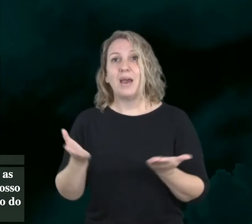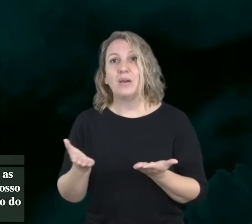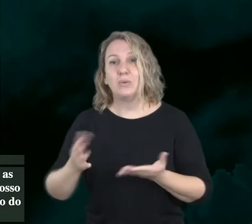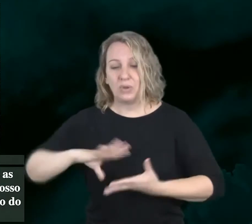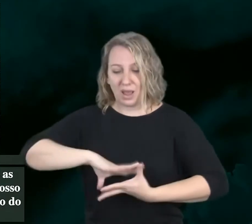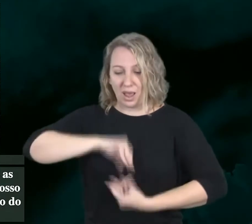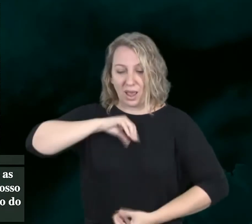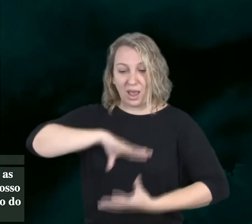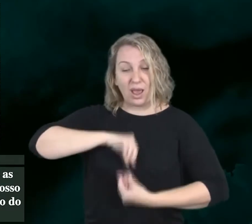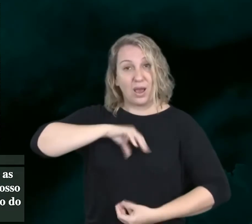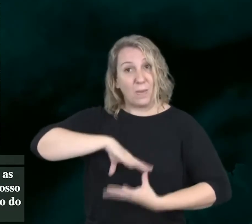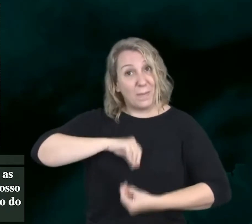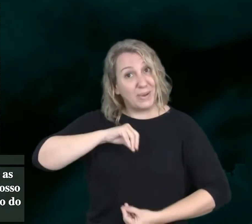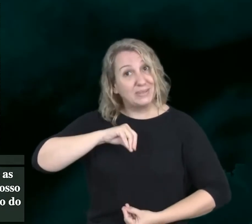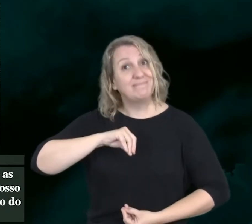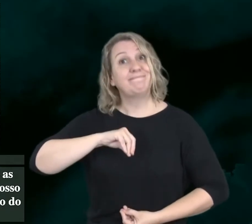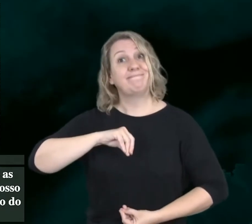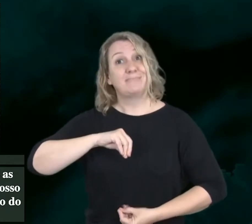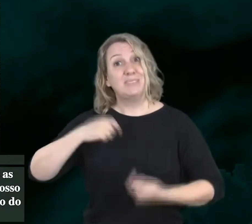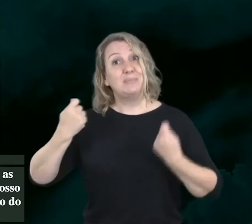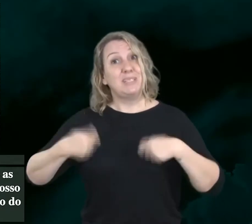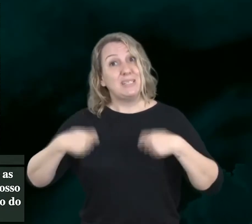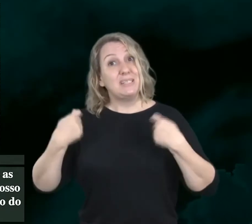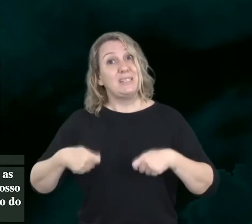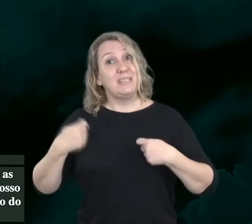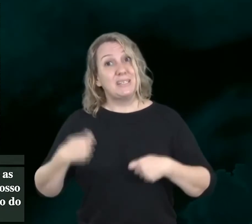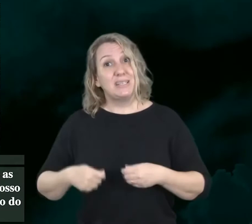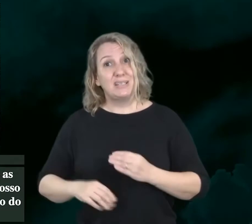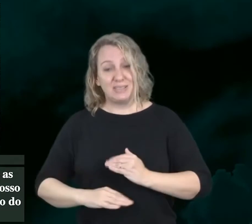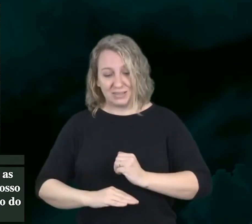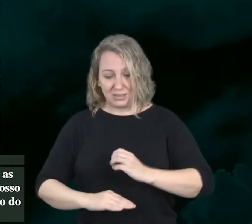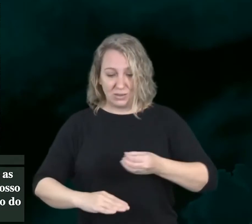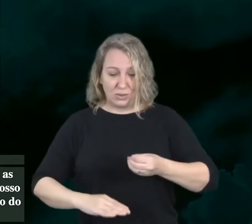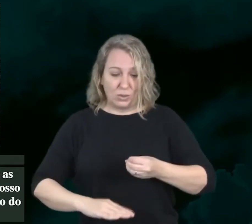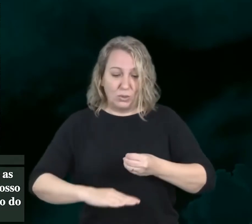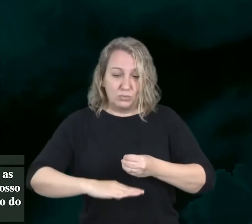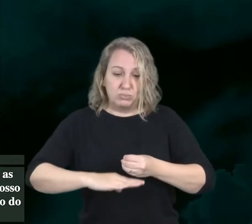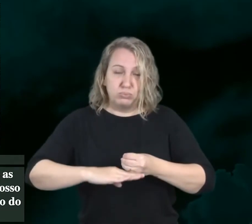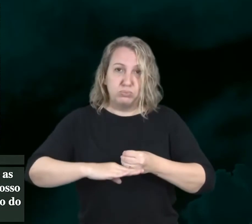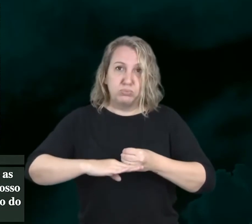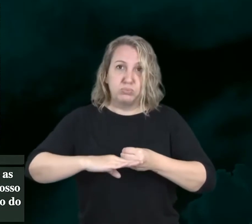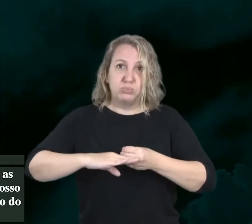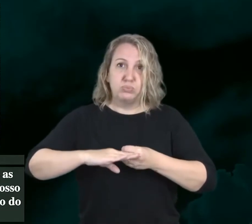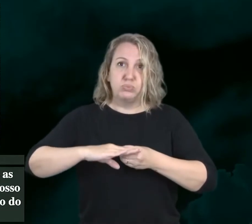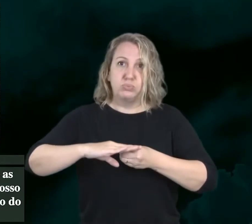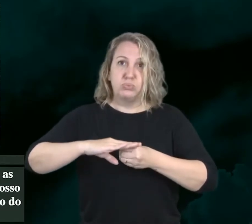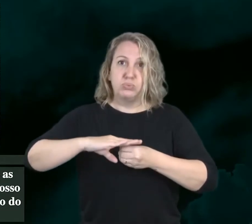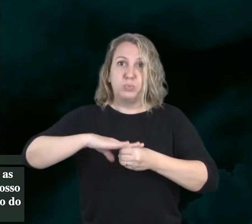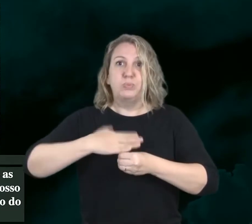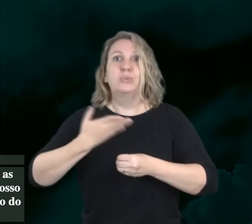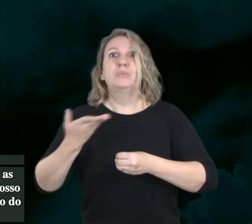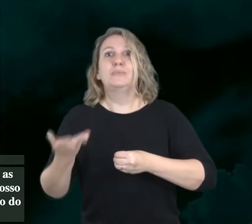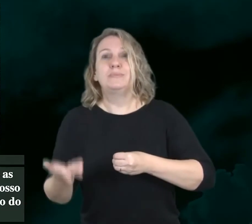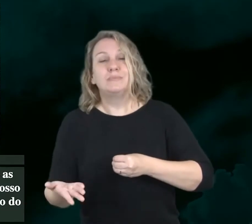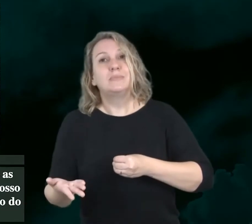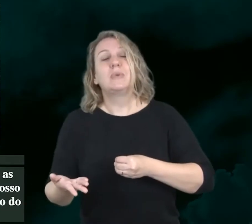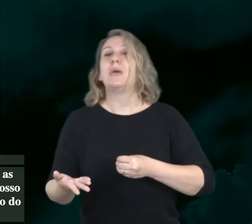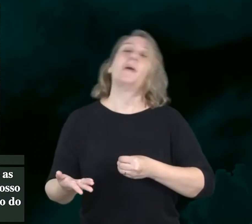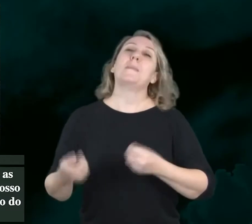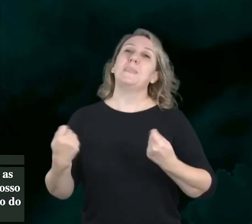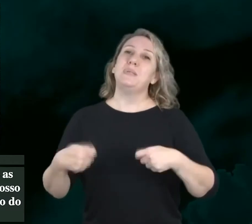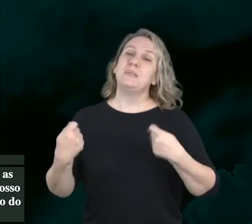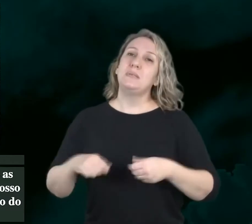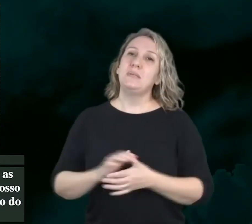tempo ligado, conectado à fonte, que é Cristo em Deus, você está nesse processo de